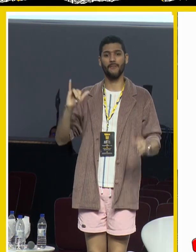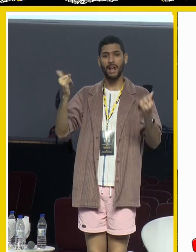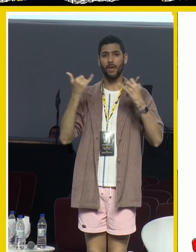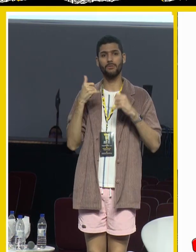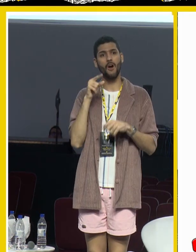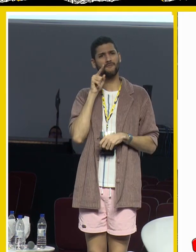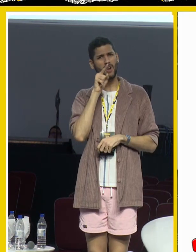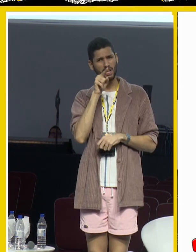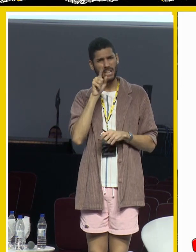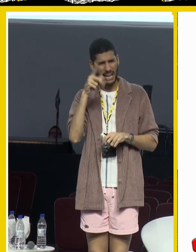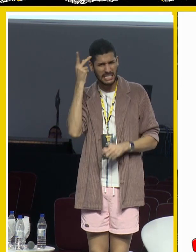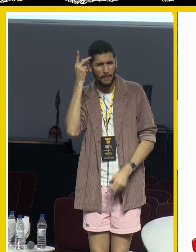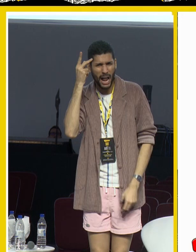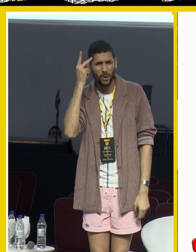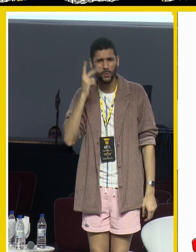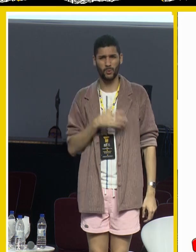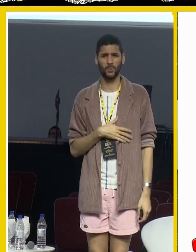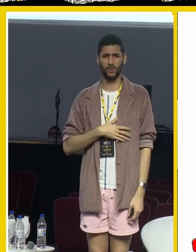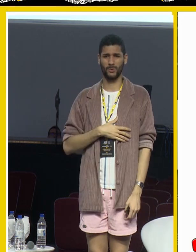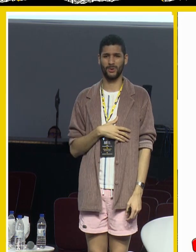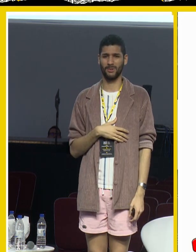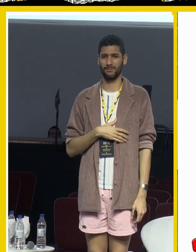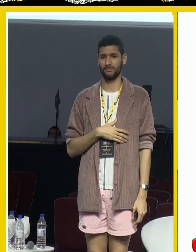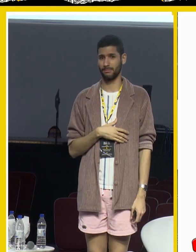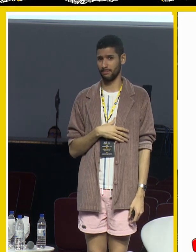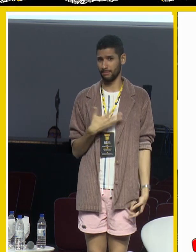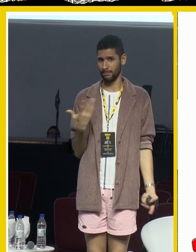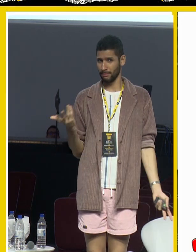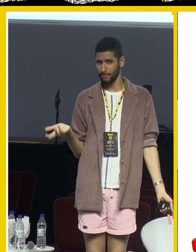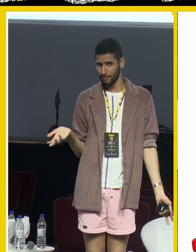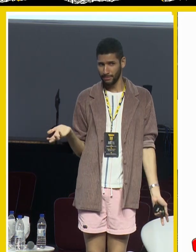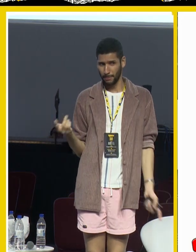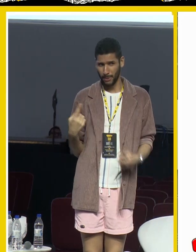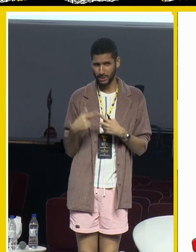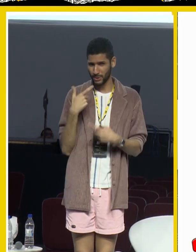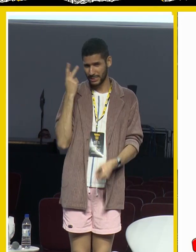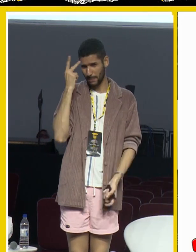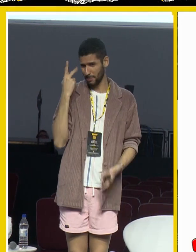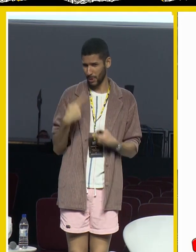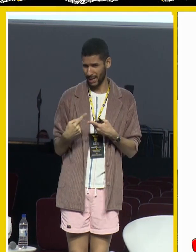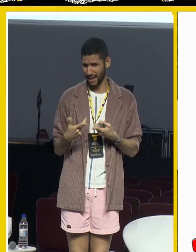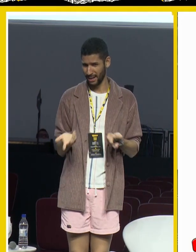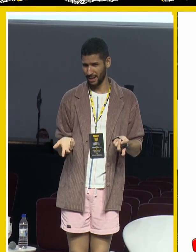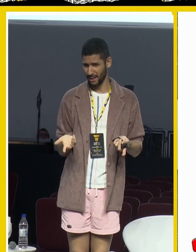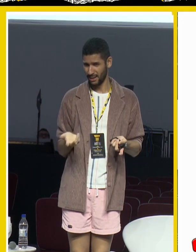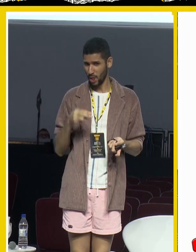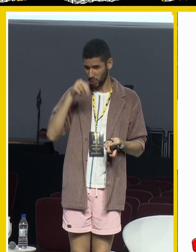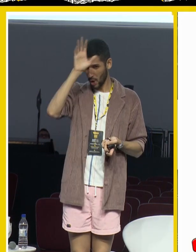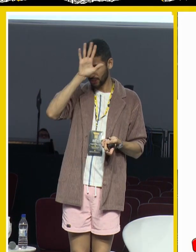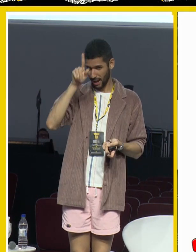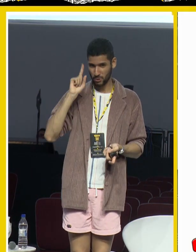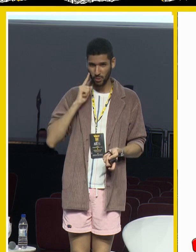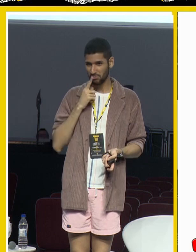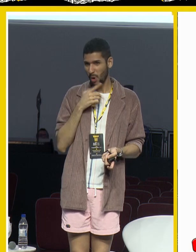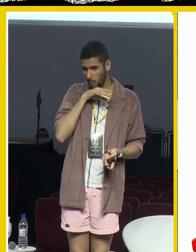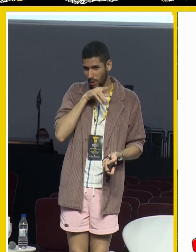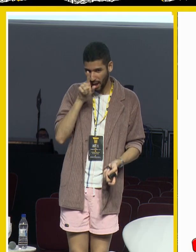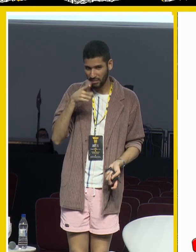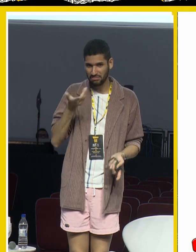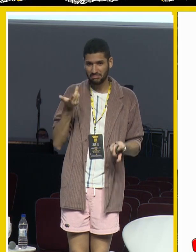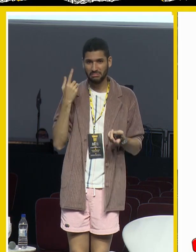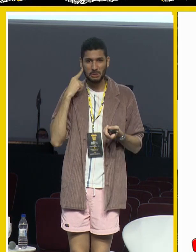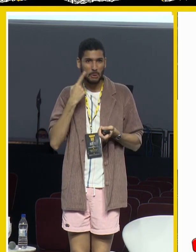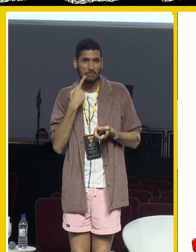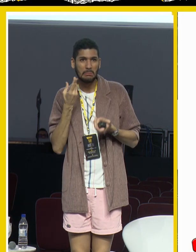engraçado que uma vez foi na palestra e as pessoas perguntavam são paulo porque eu sou de são paulo que eu seria são paulo